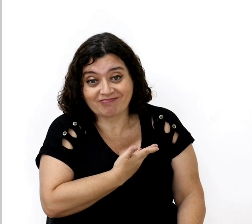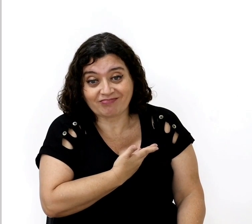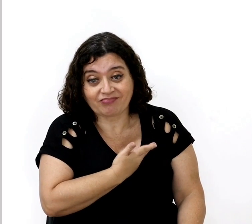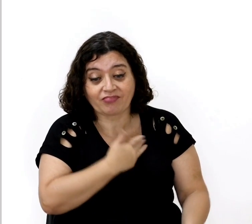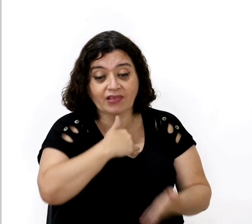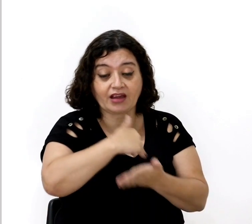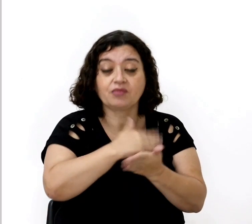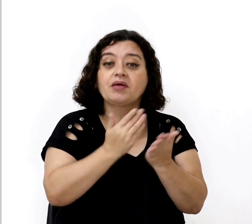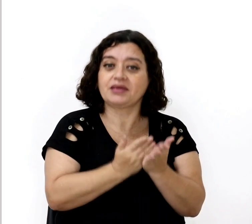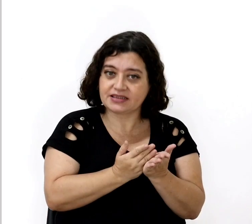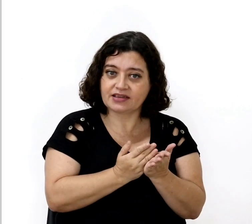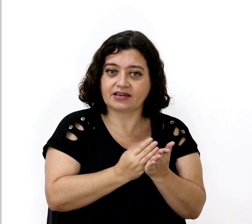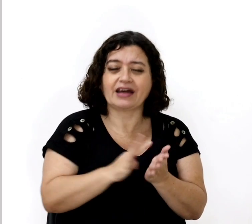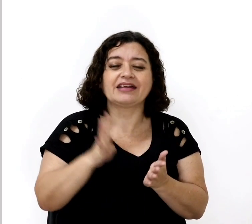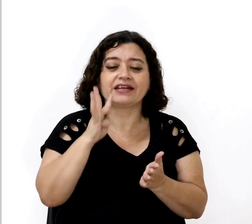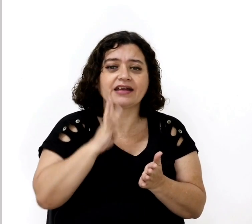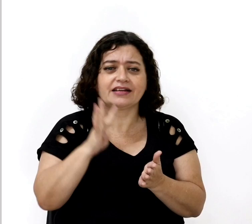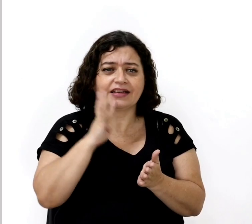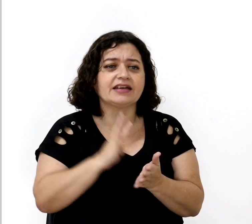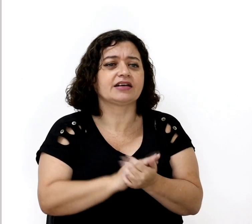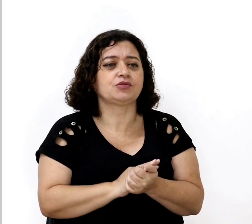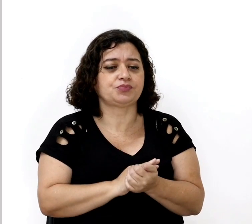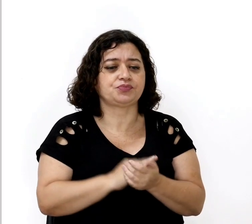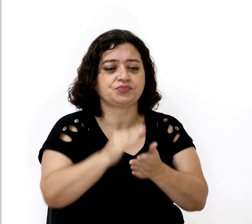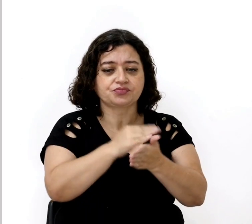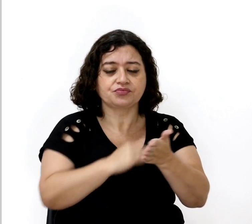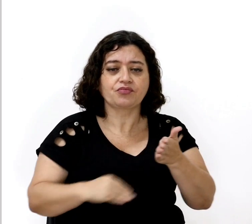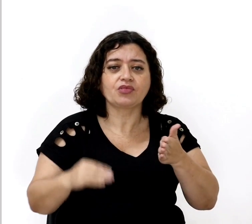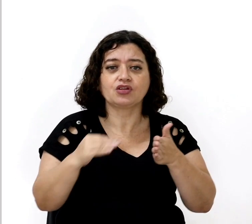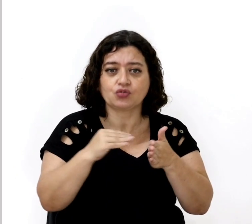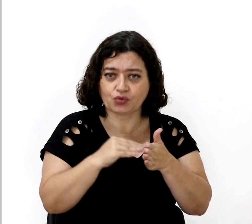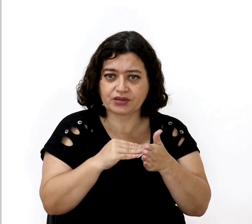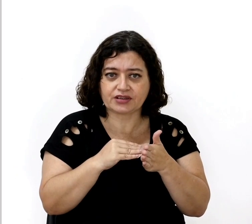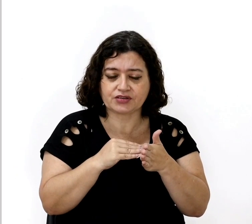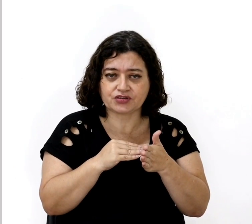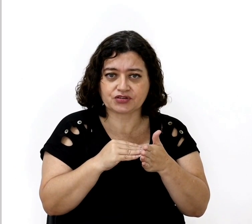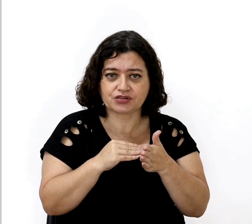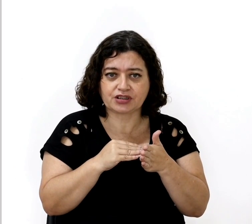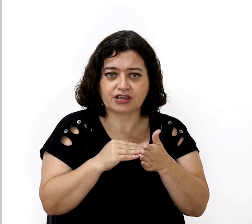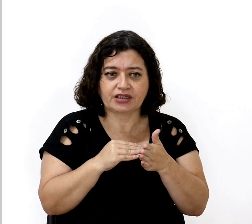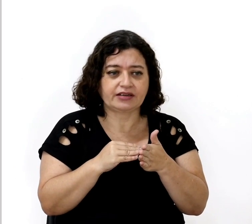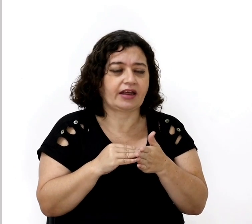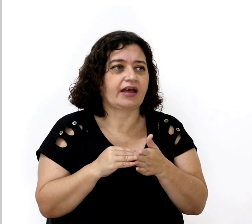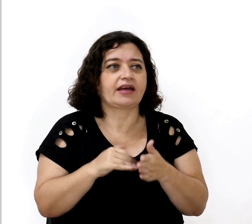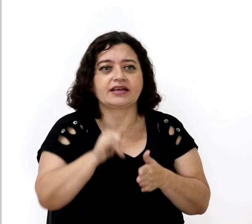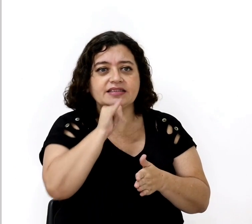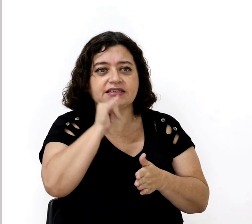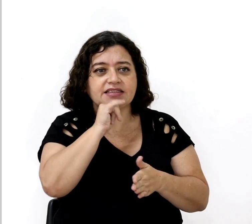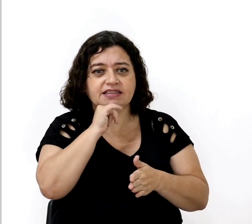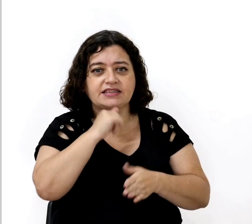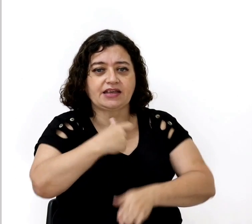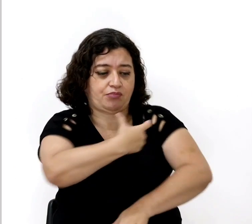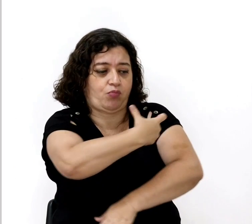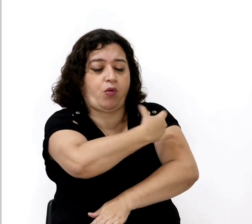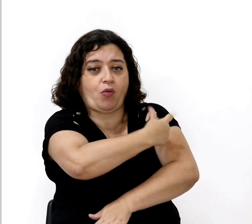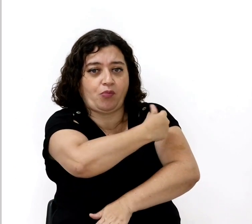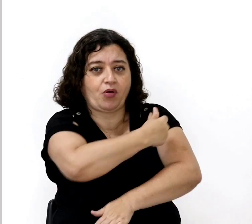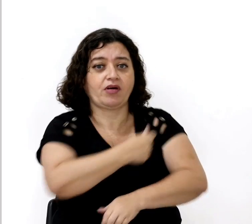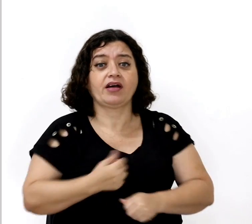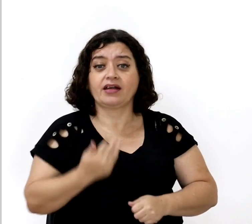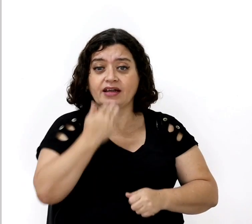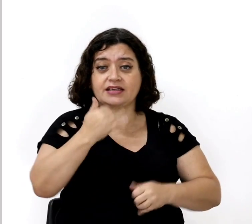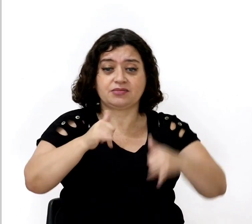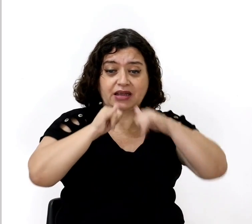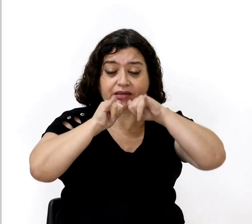São uma parceria. E esse é tão legal lá que todas as ações de campanha de vacinação, eles pedem para a